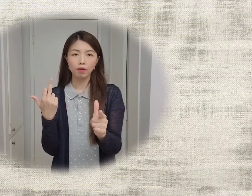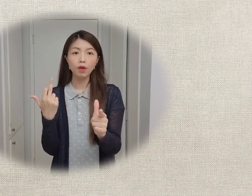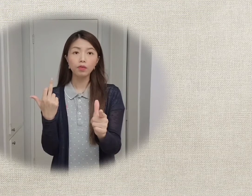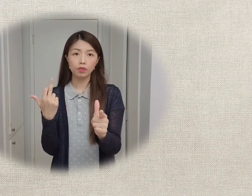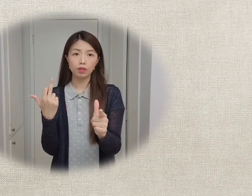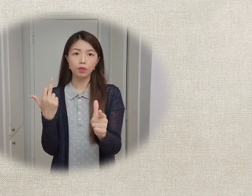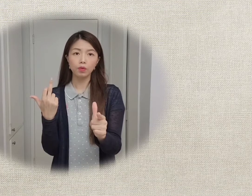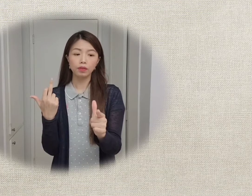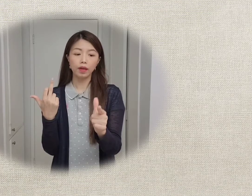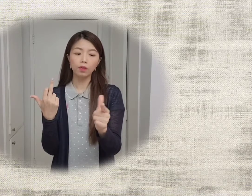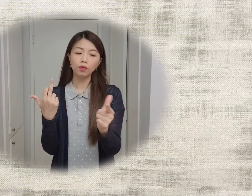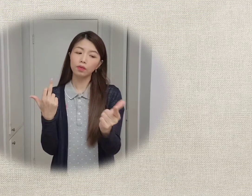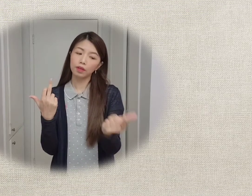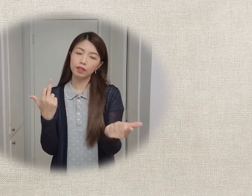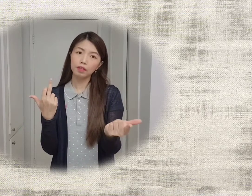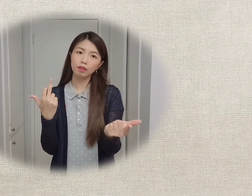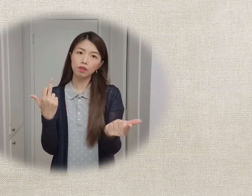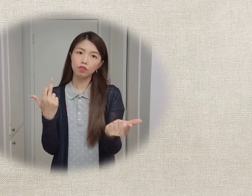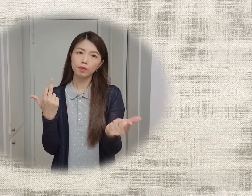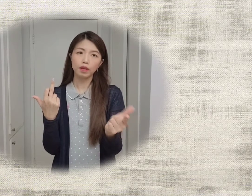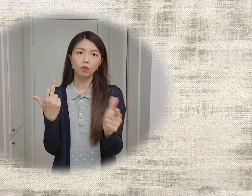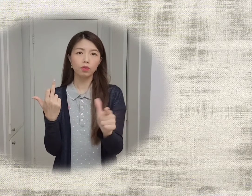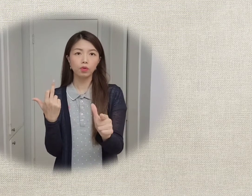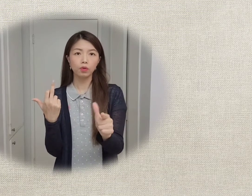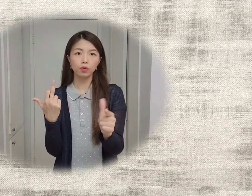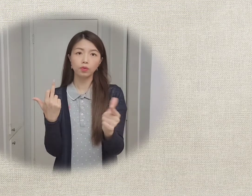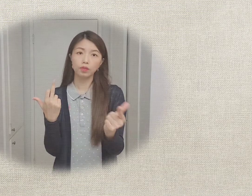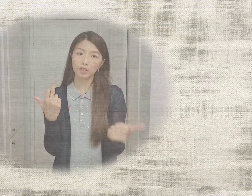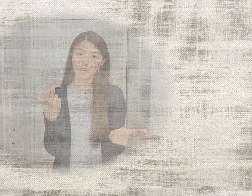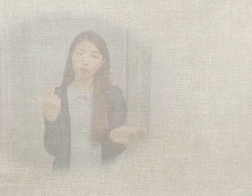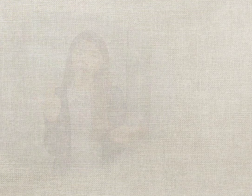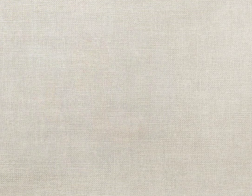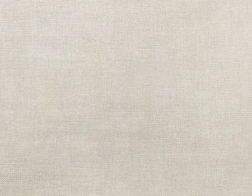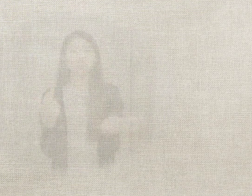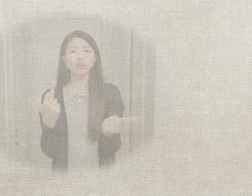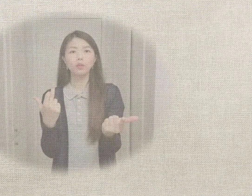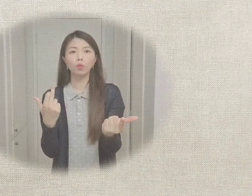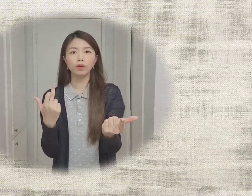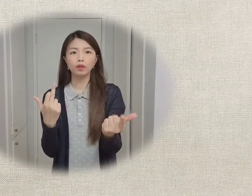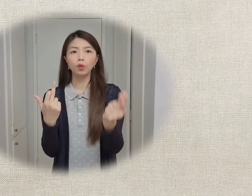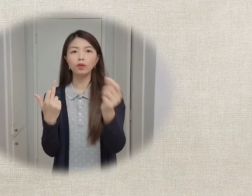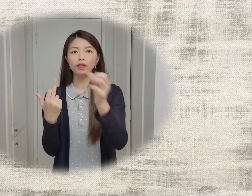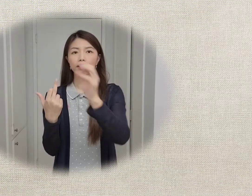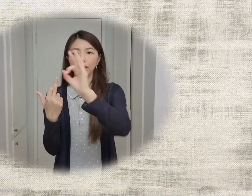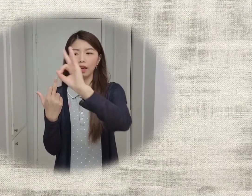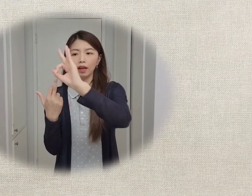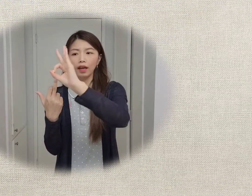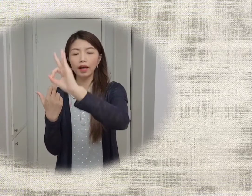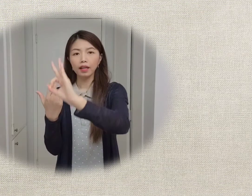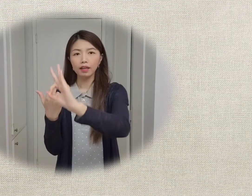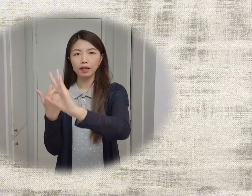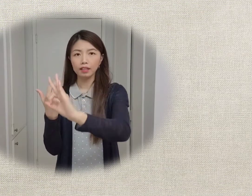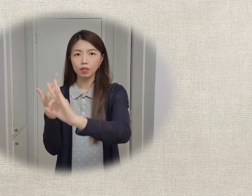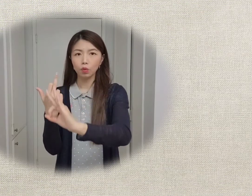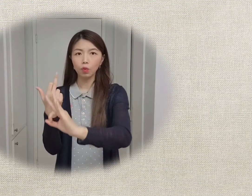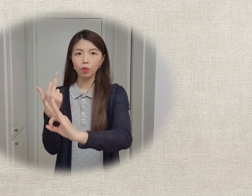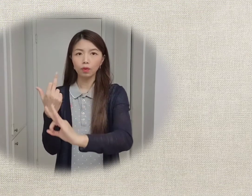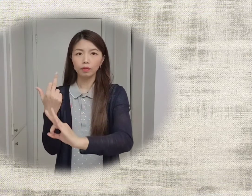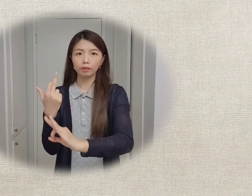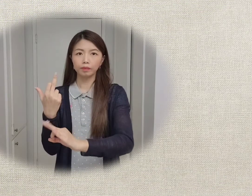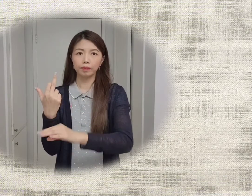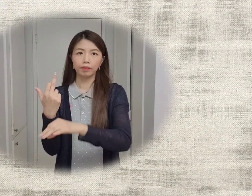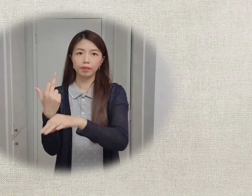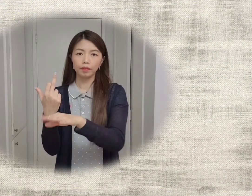이렇게 세워주시고 그대로 이렇게 쓰러뜨려 주시면 돼요. 오른쪽으로. 저녁에 노을. 노을은 해가 이렇게